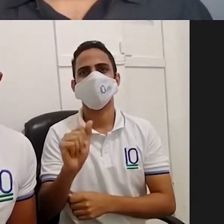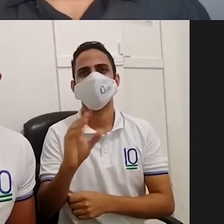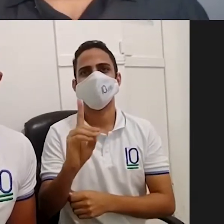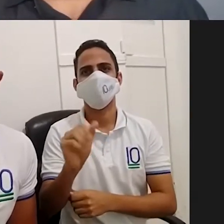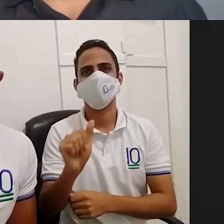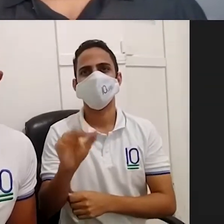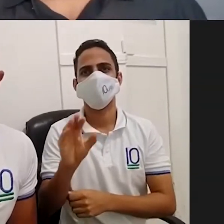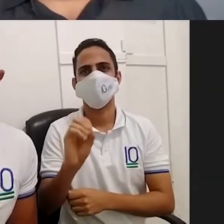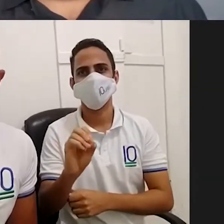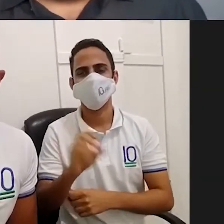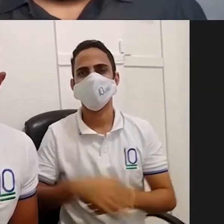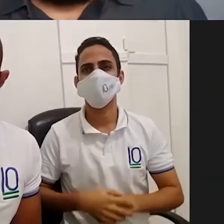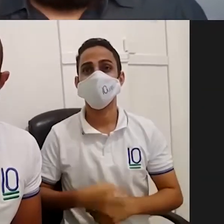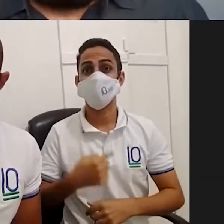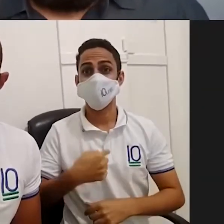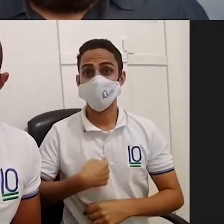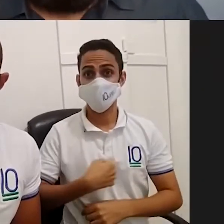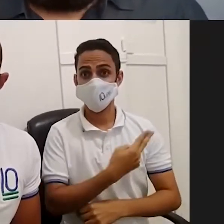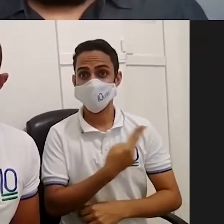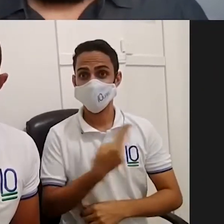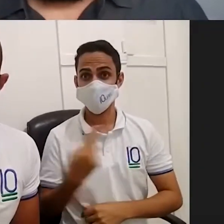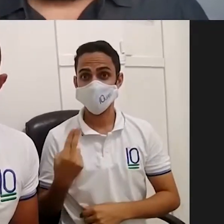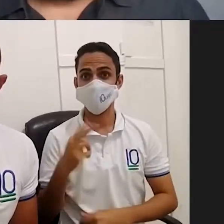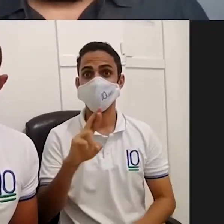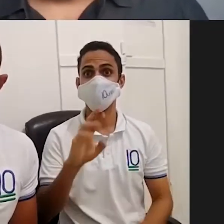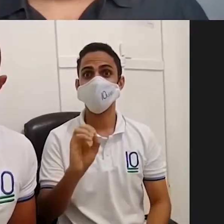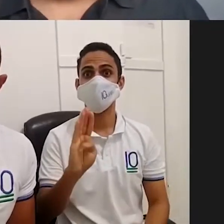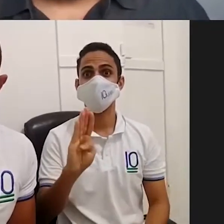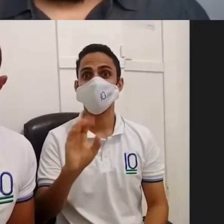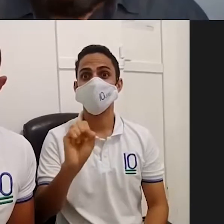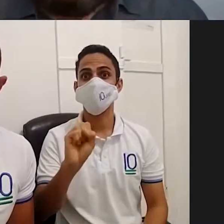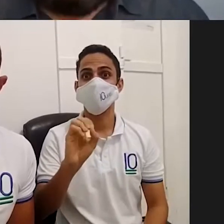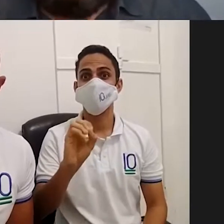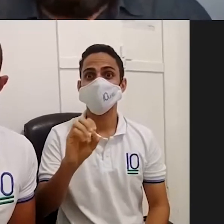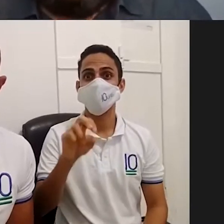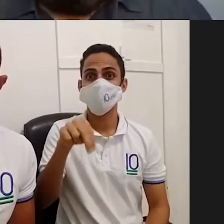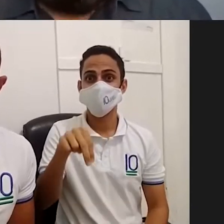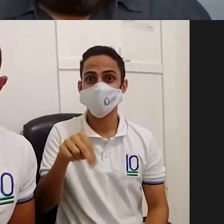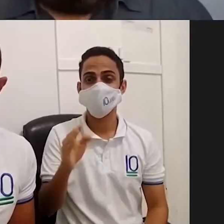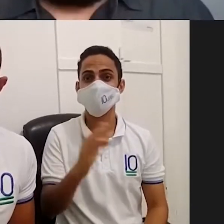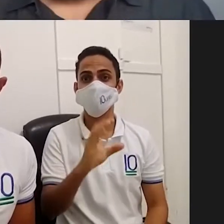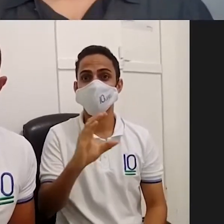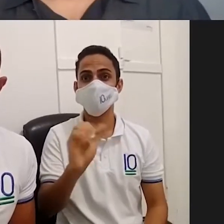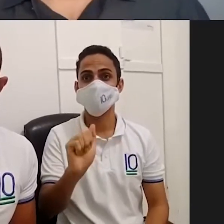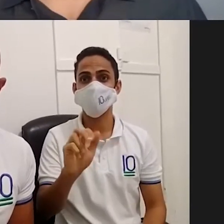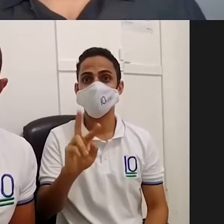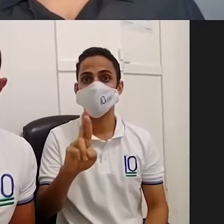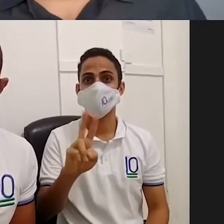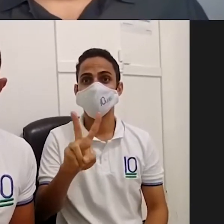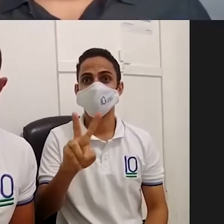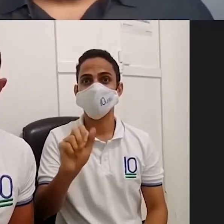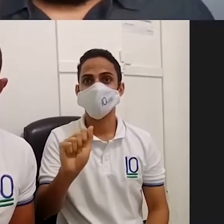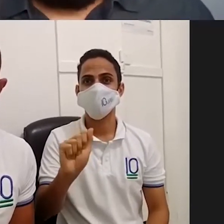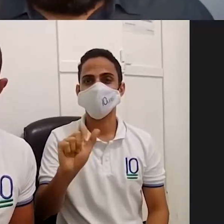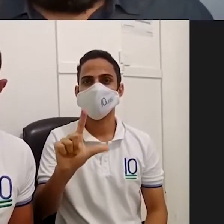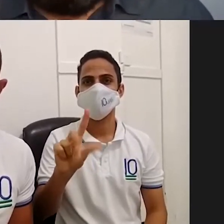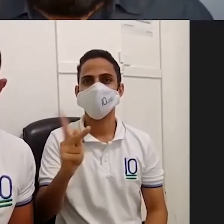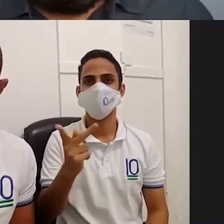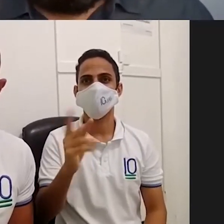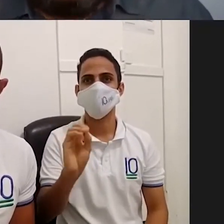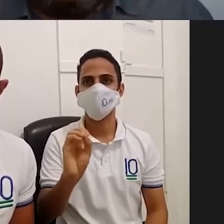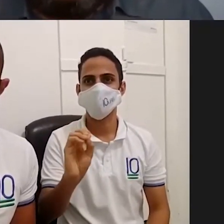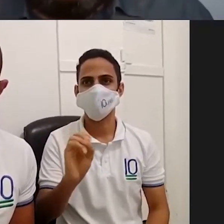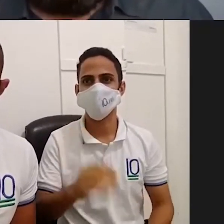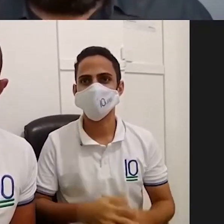Carvalho. Faça sua inscrição e pode nos achar também pelo Robson Cidadão. Também chegando aos estados do Rio Grande